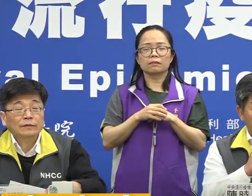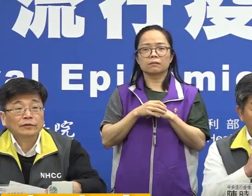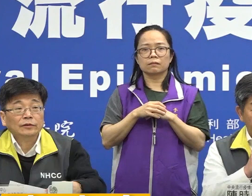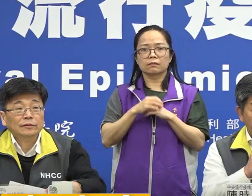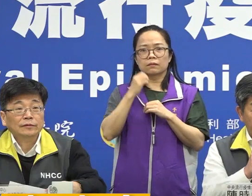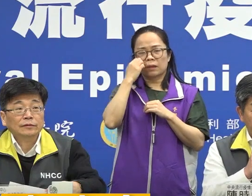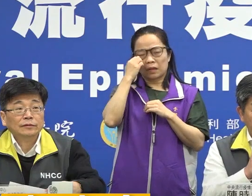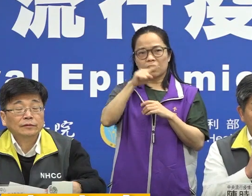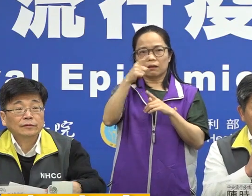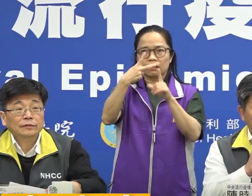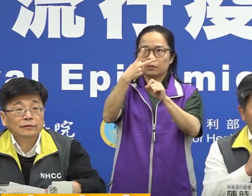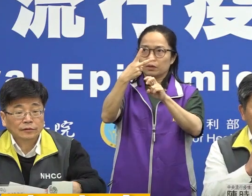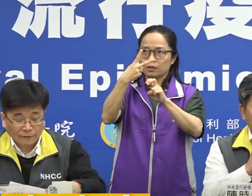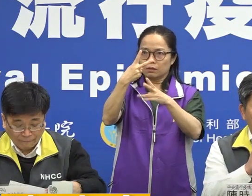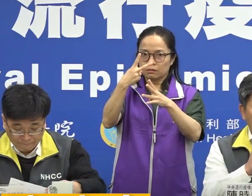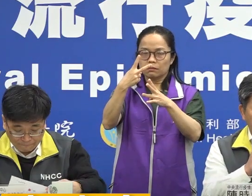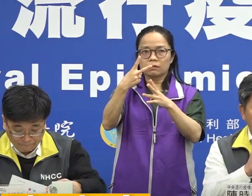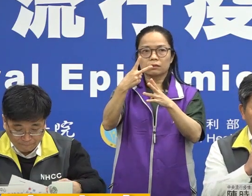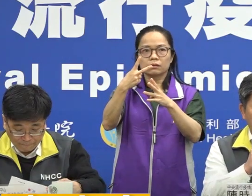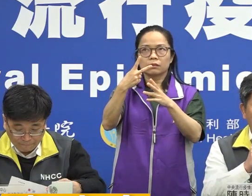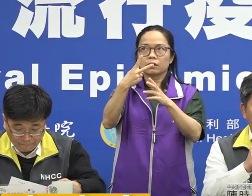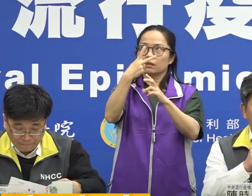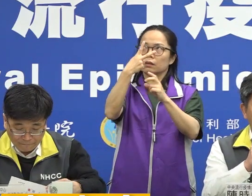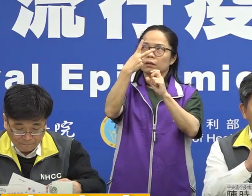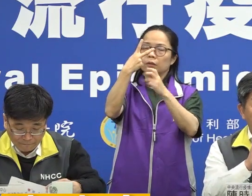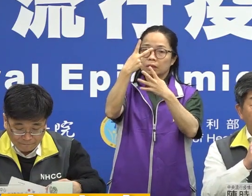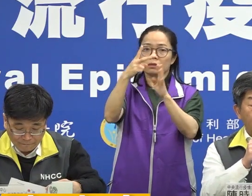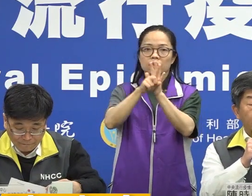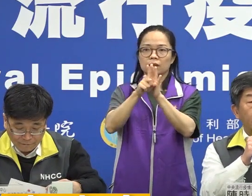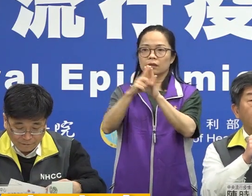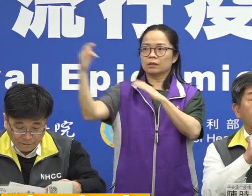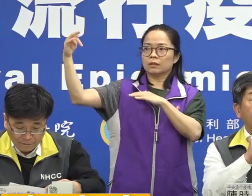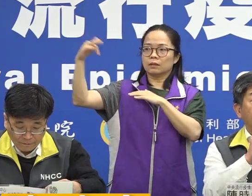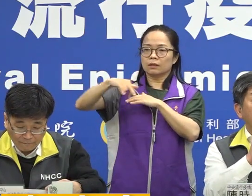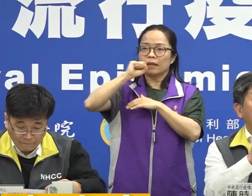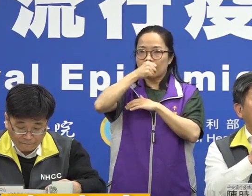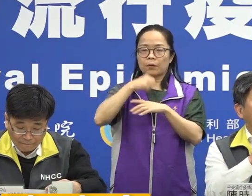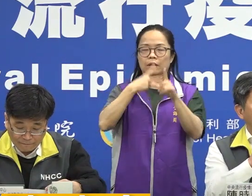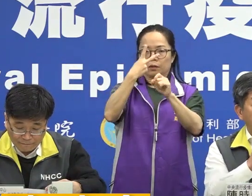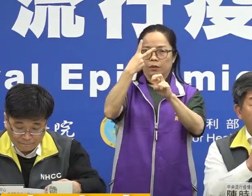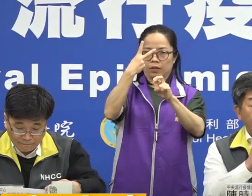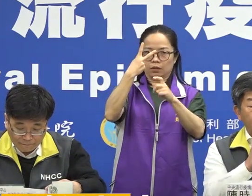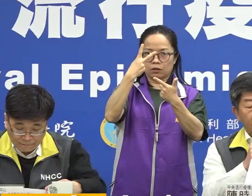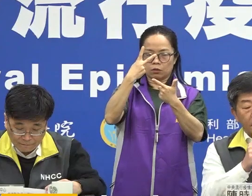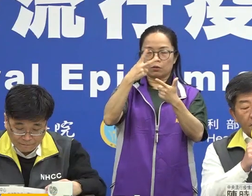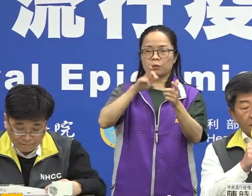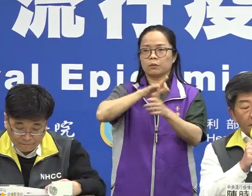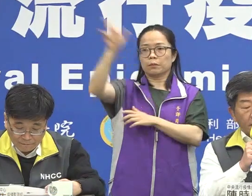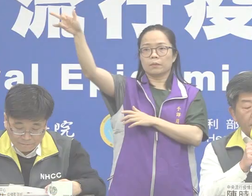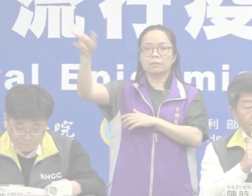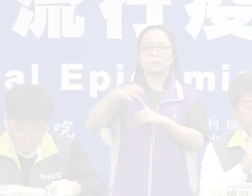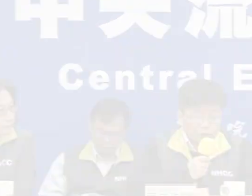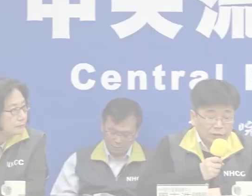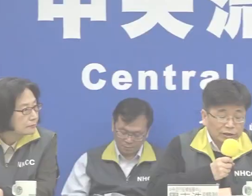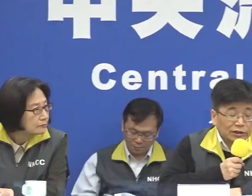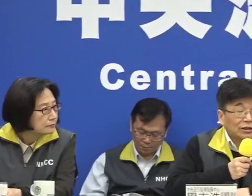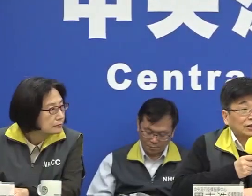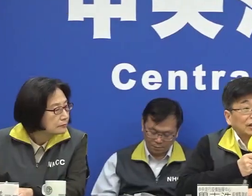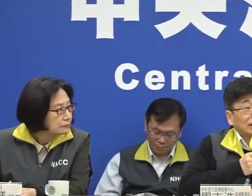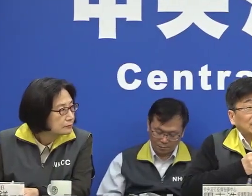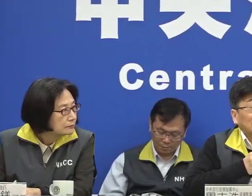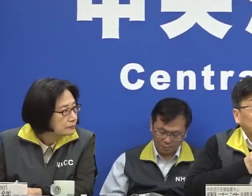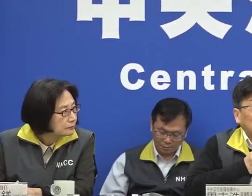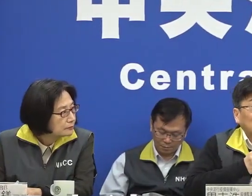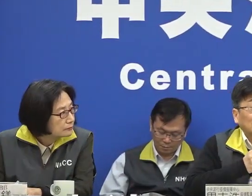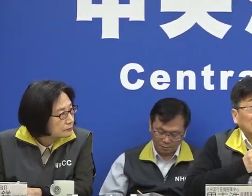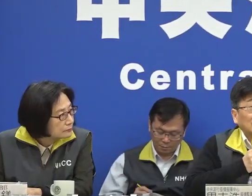而那一天他是在那2月4号进到台湾，2月26号离开。 最新的